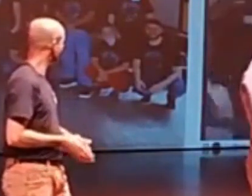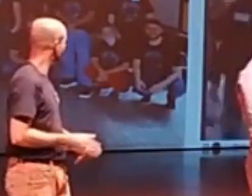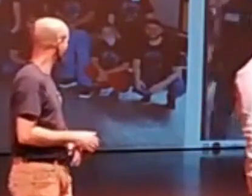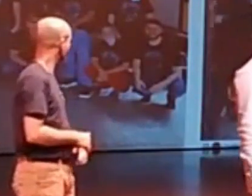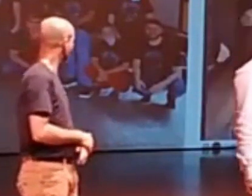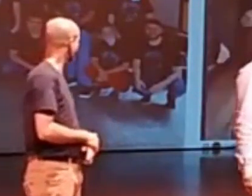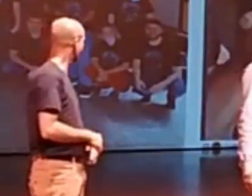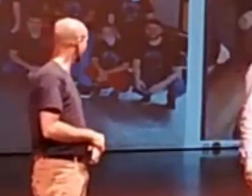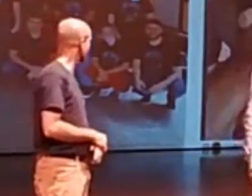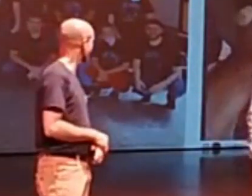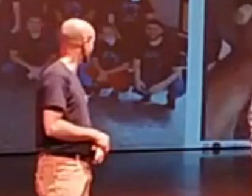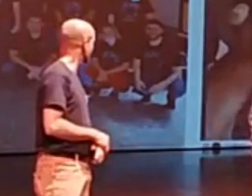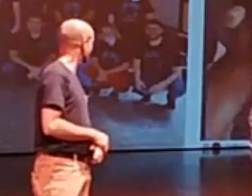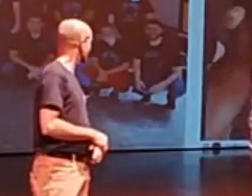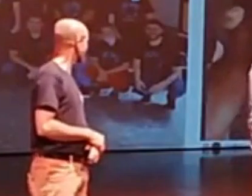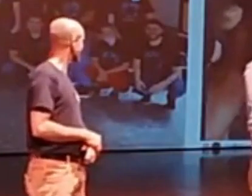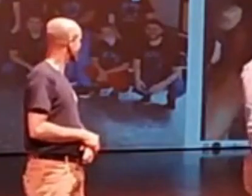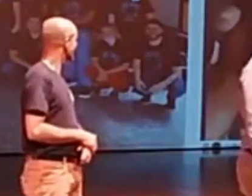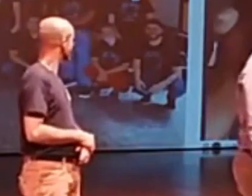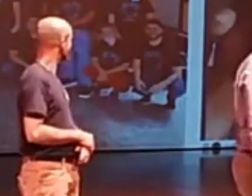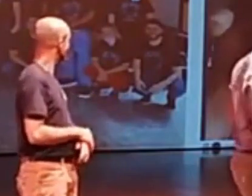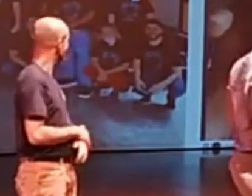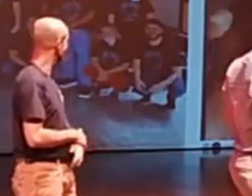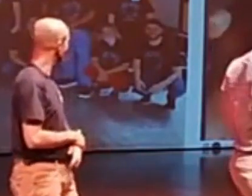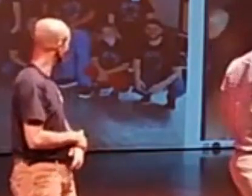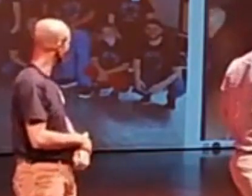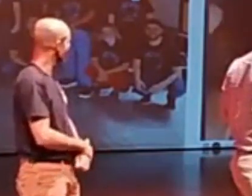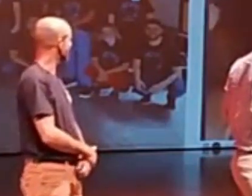O vídeo que eles me mandaram para deixar aqui para vocês.